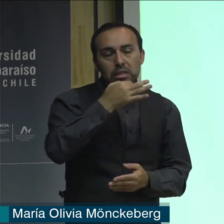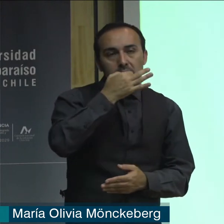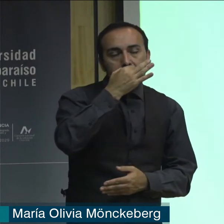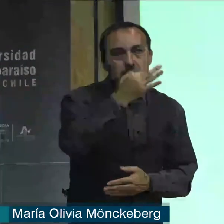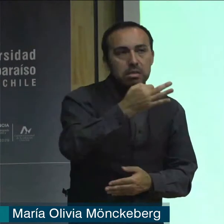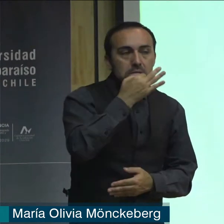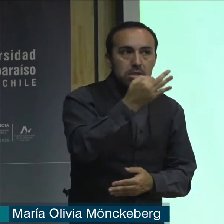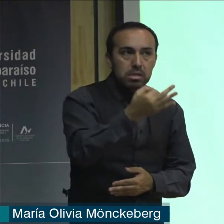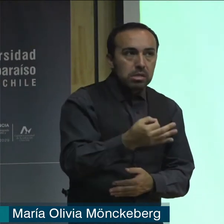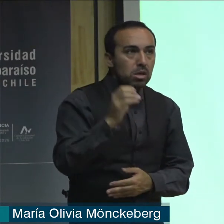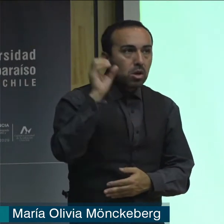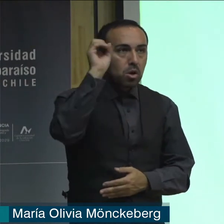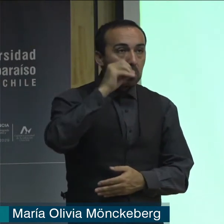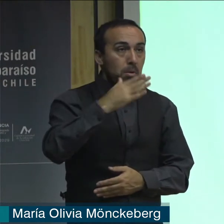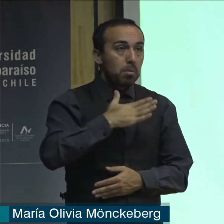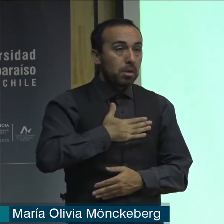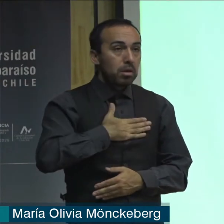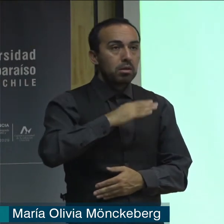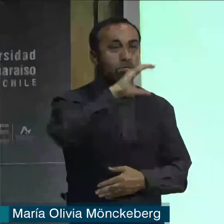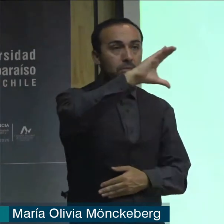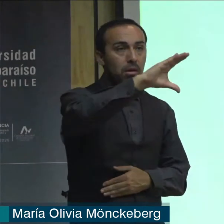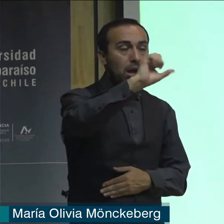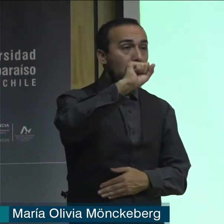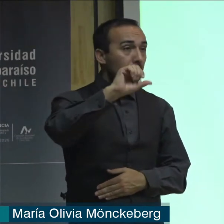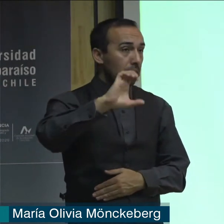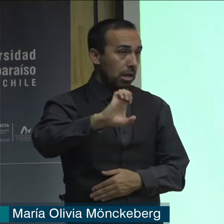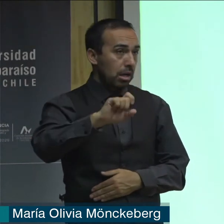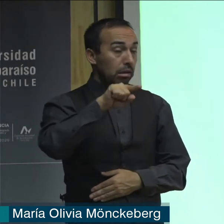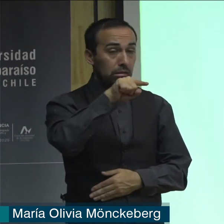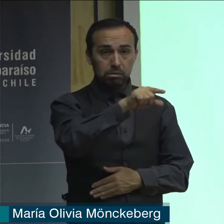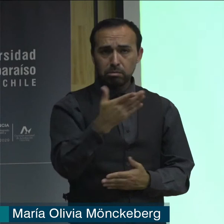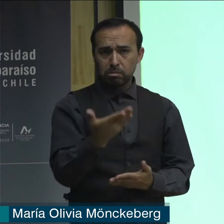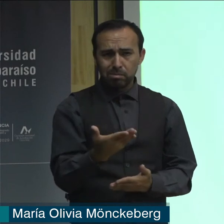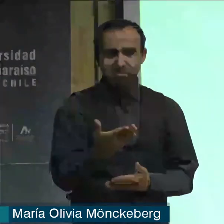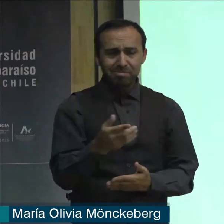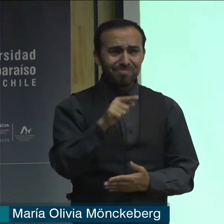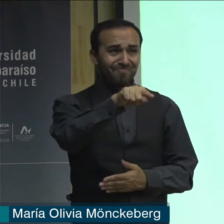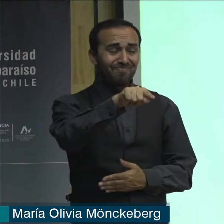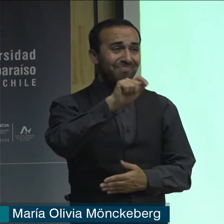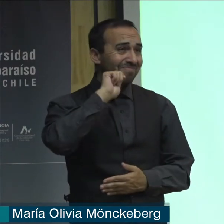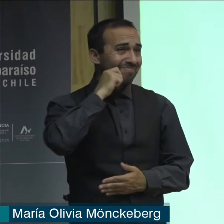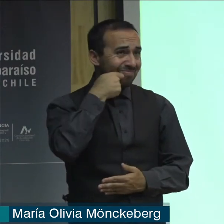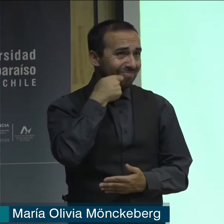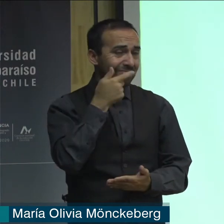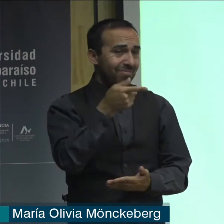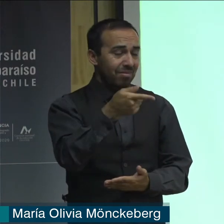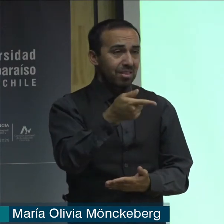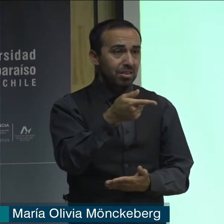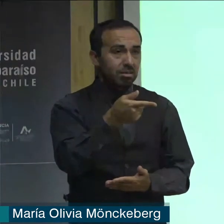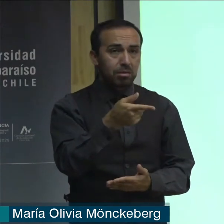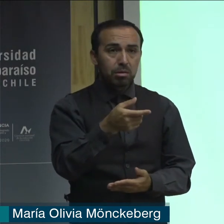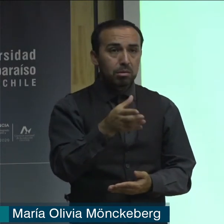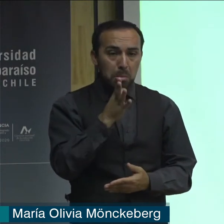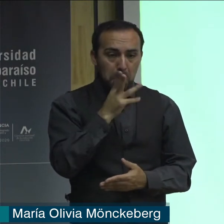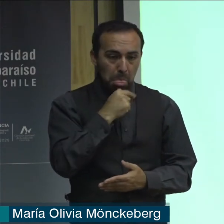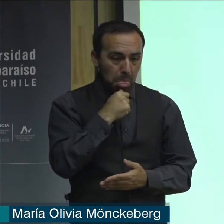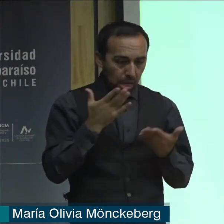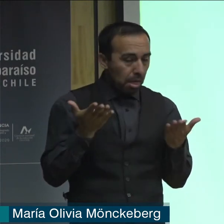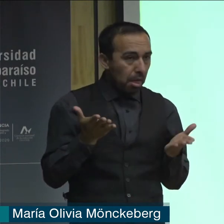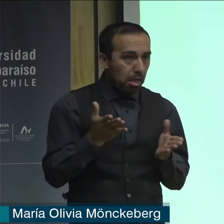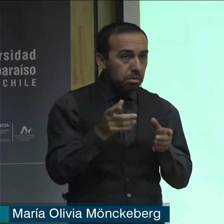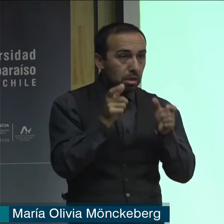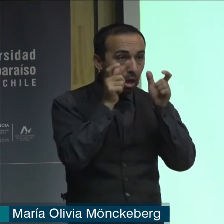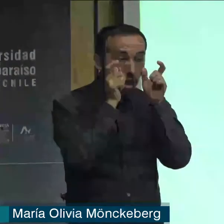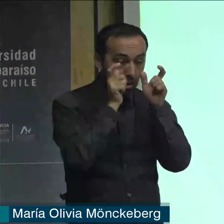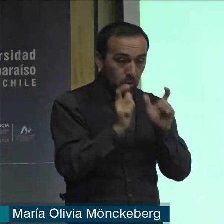que esté el implicó que al no haber regulaciones en ese